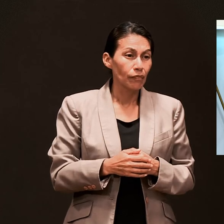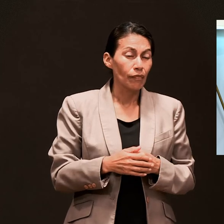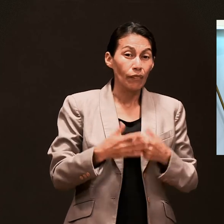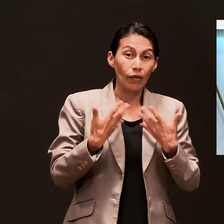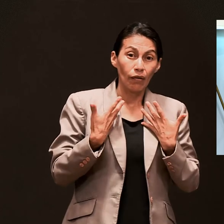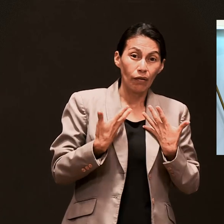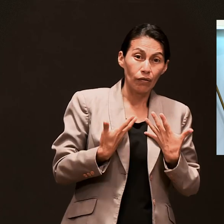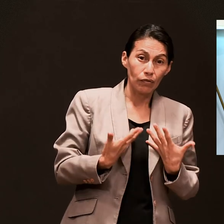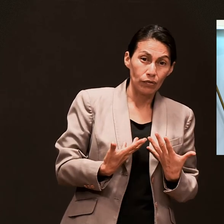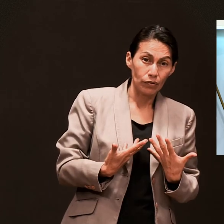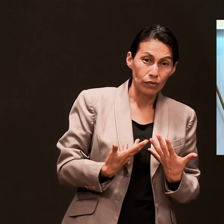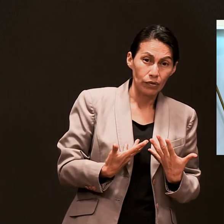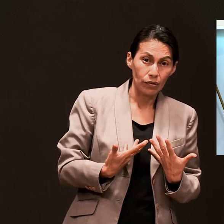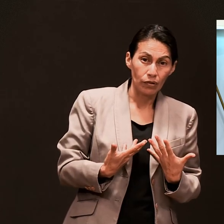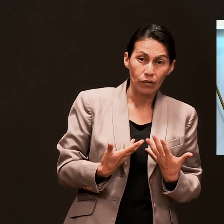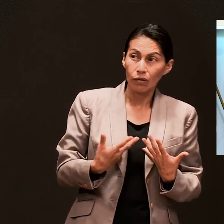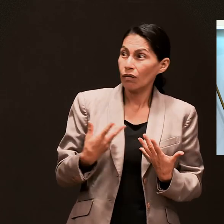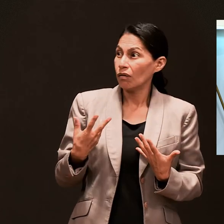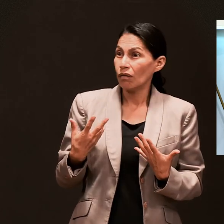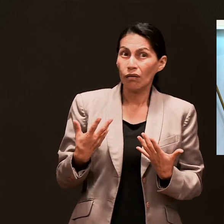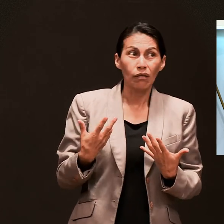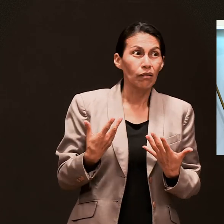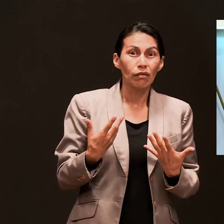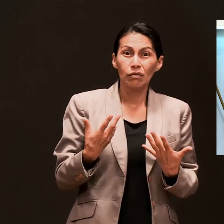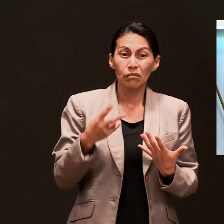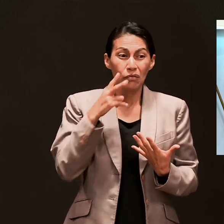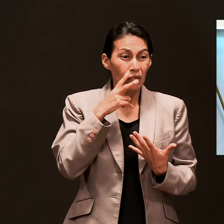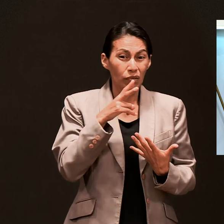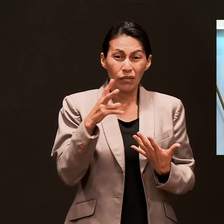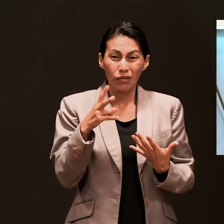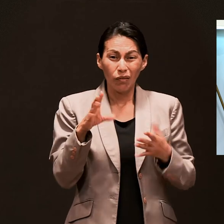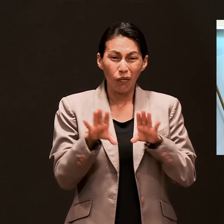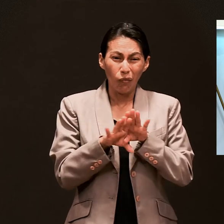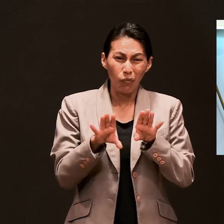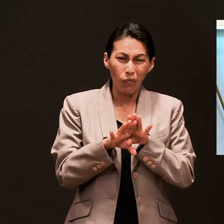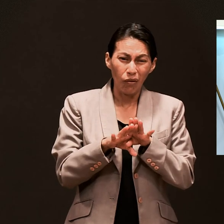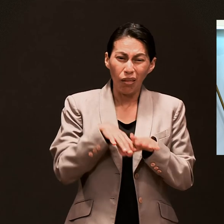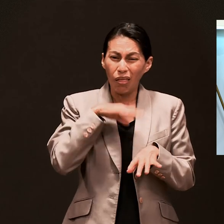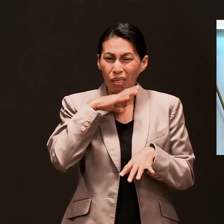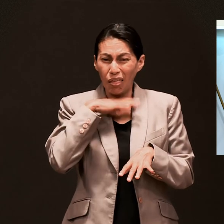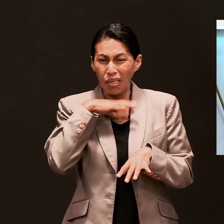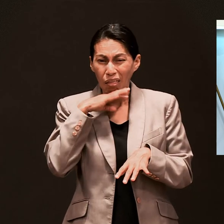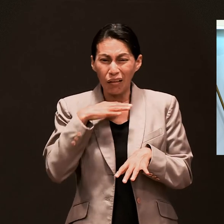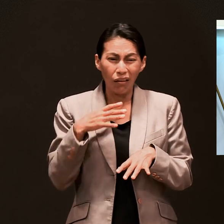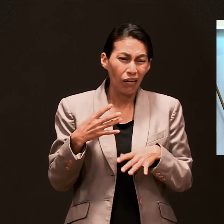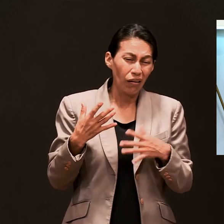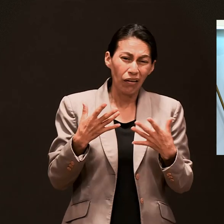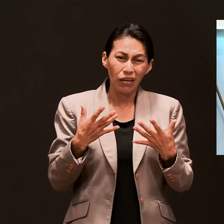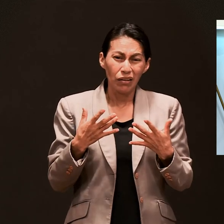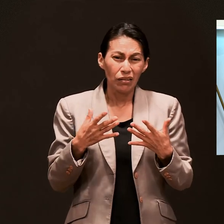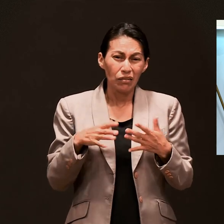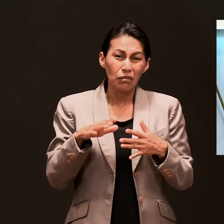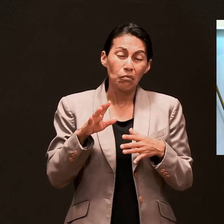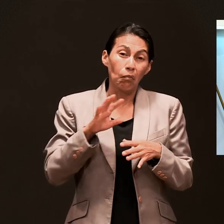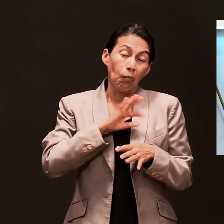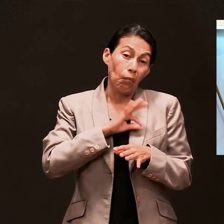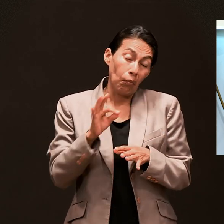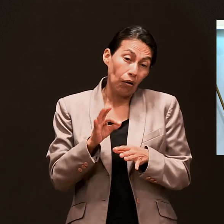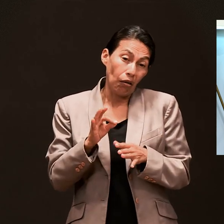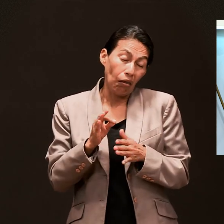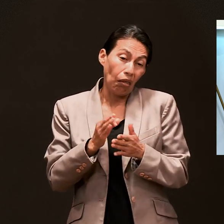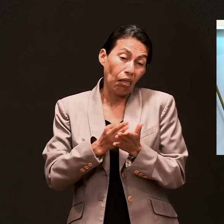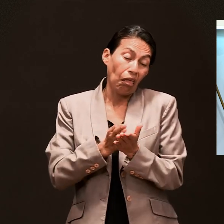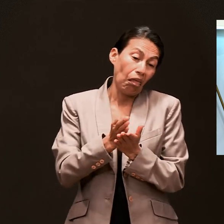guiarlo porque en la angustia qué es lo que pasa en la angustia no vemos por dónde dirigir nuestros pasos podemos ir